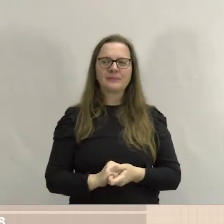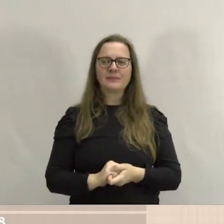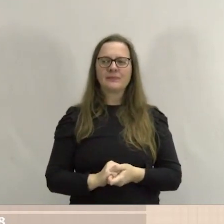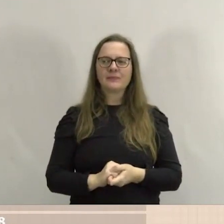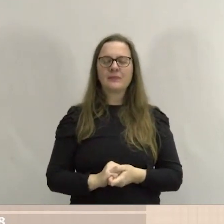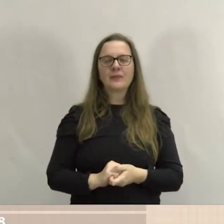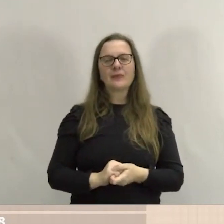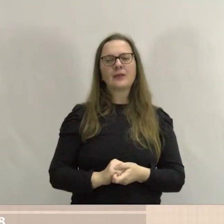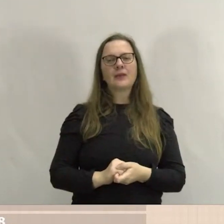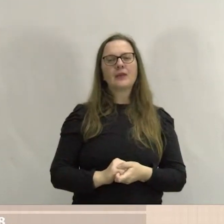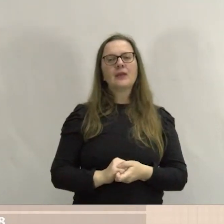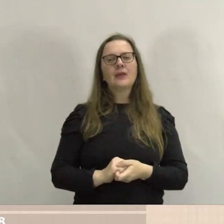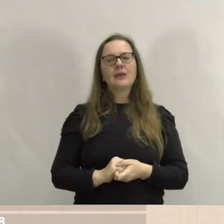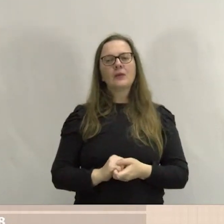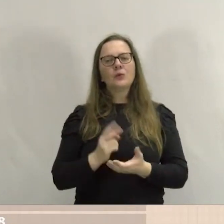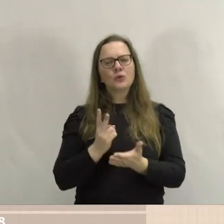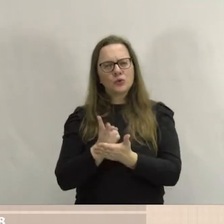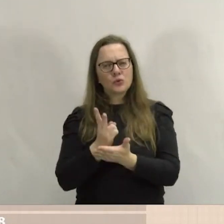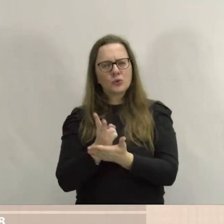Provérbios 29,